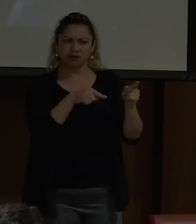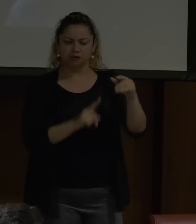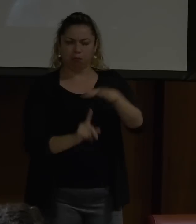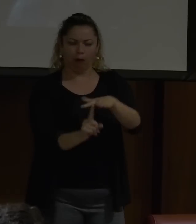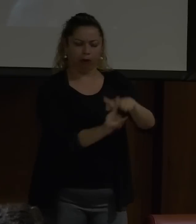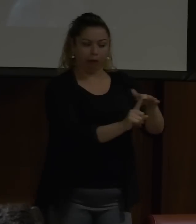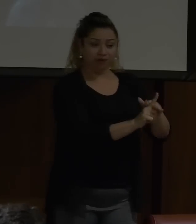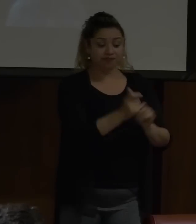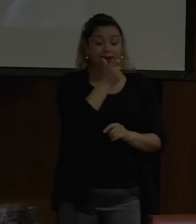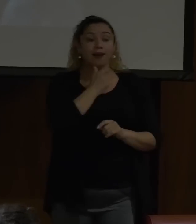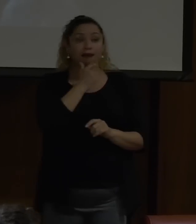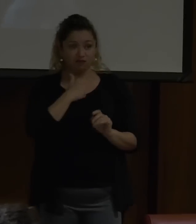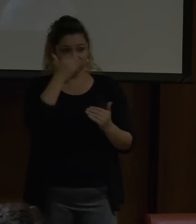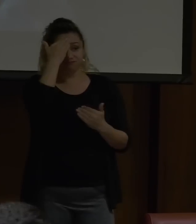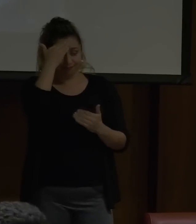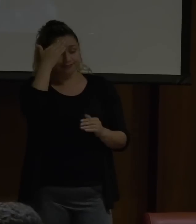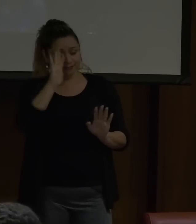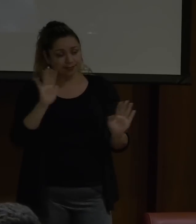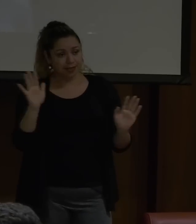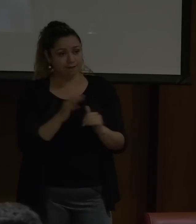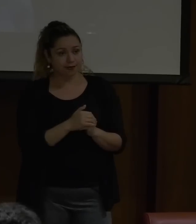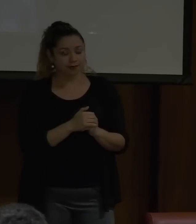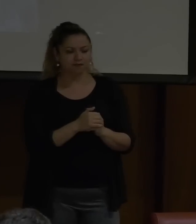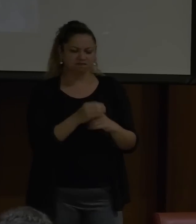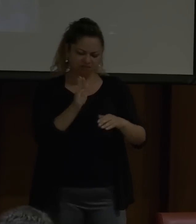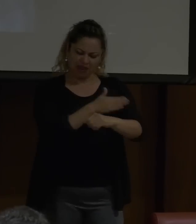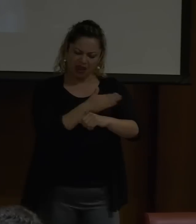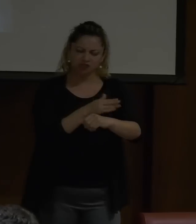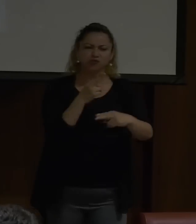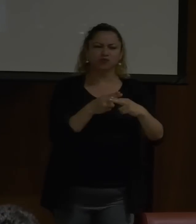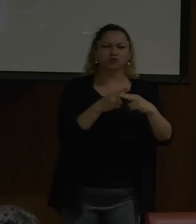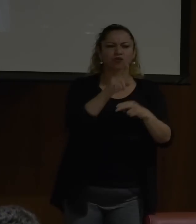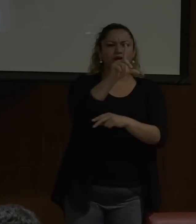Leandro no escapó a eso. La Loba Ceniza